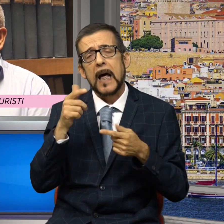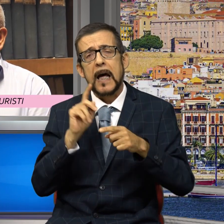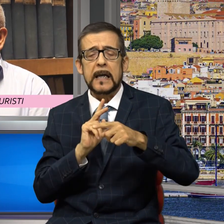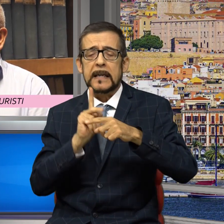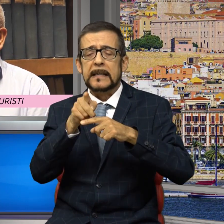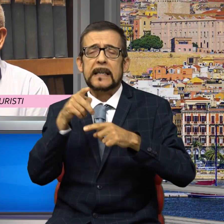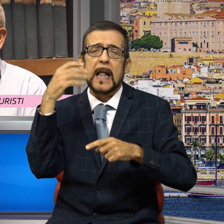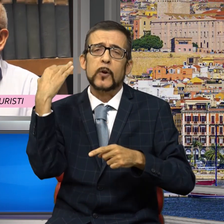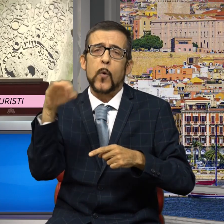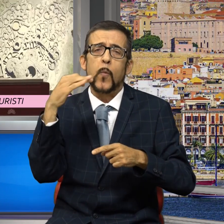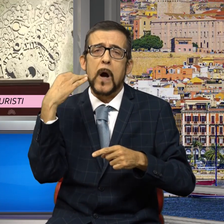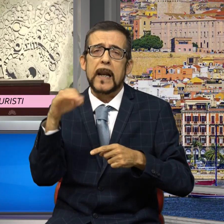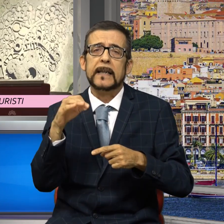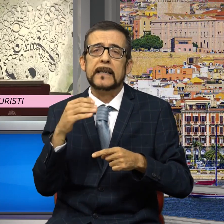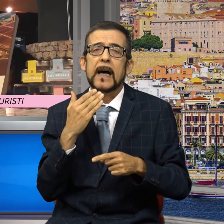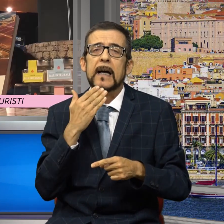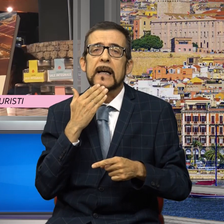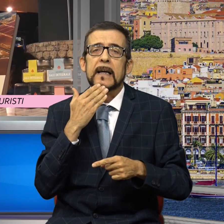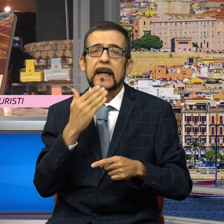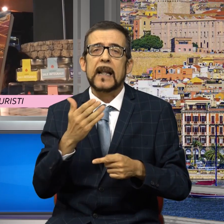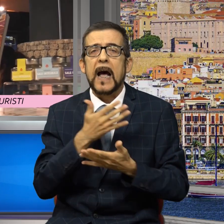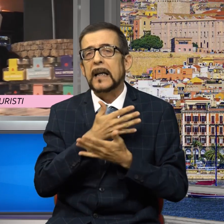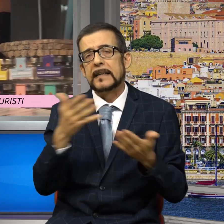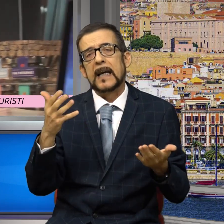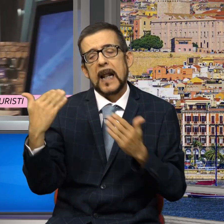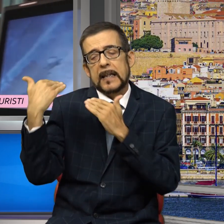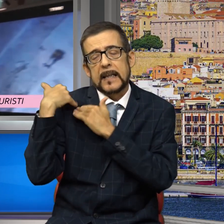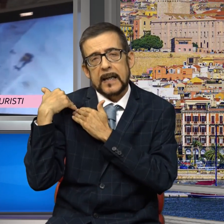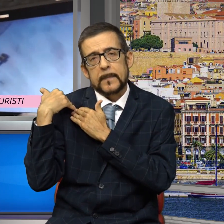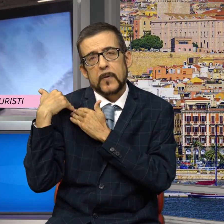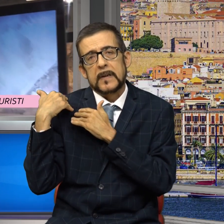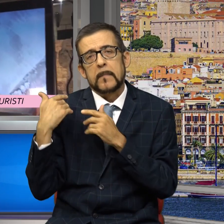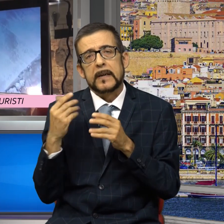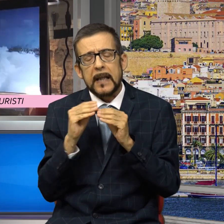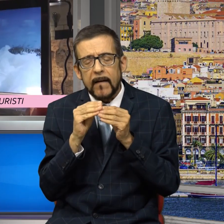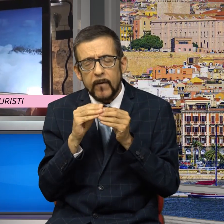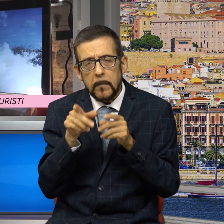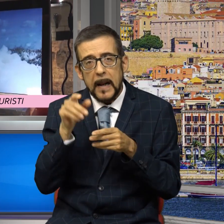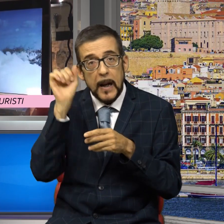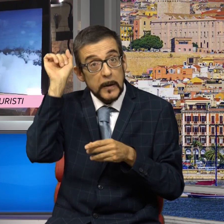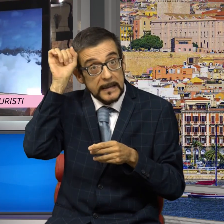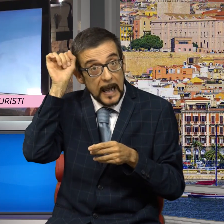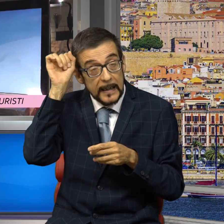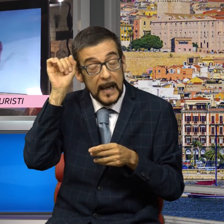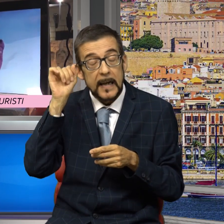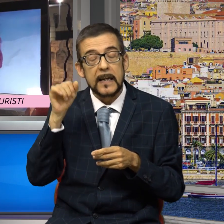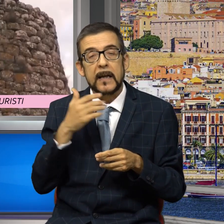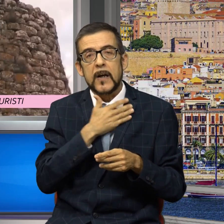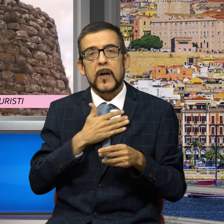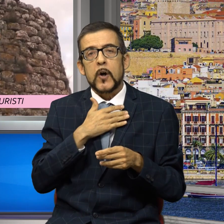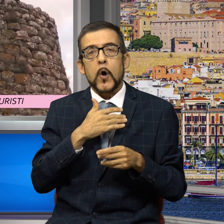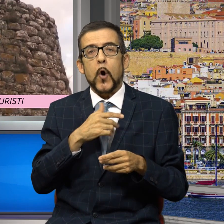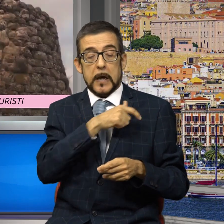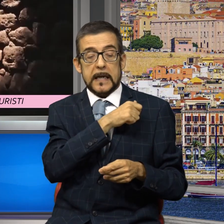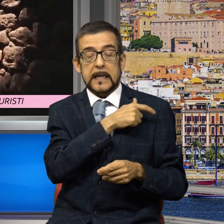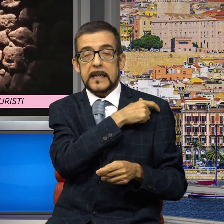riguarda i beni culturali grazie alle grandi competenze che si formeranno in Sardegna. Gongolo anche il sindaco di Barumini,